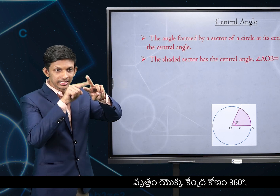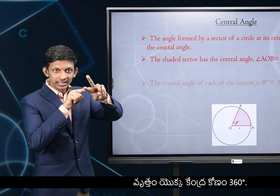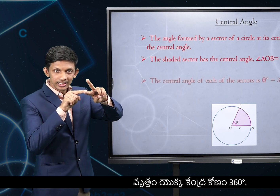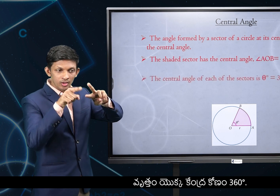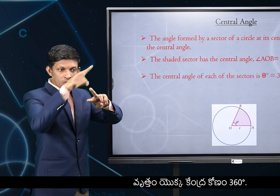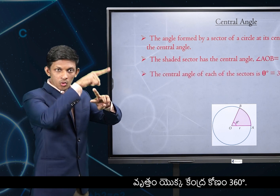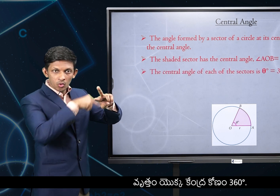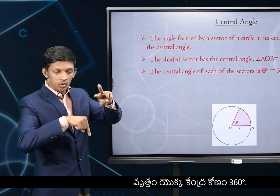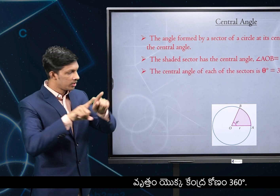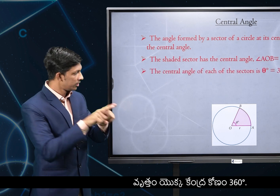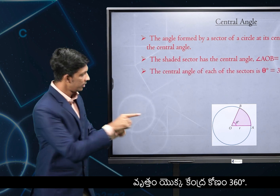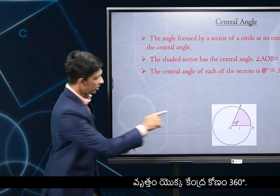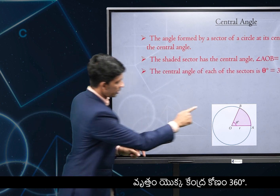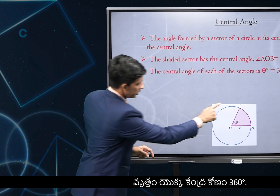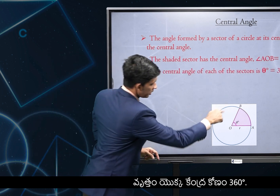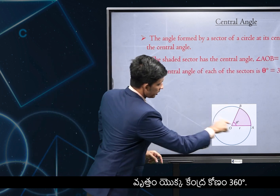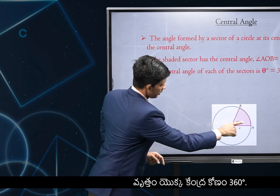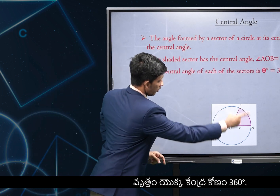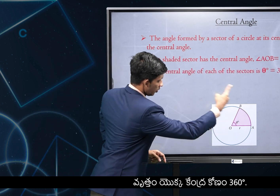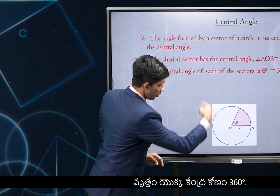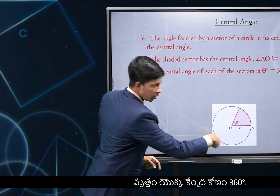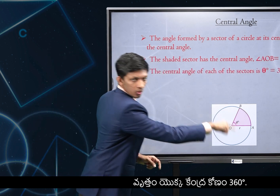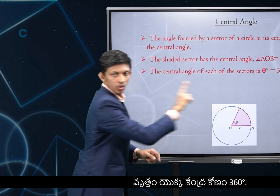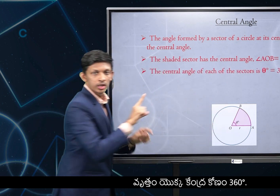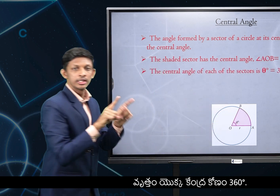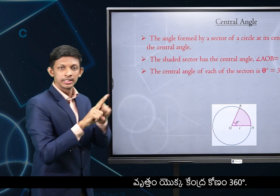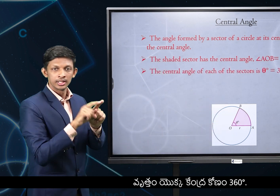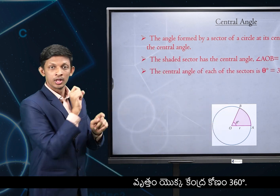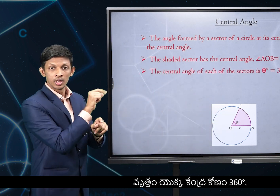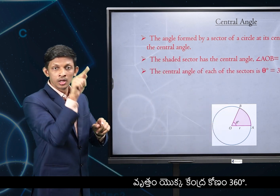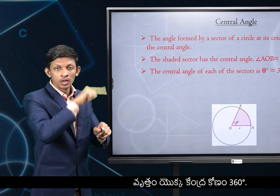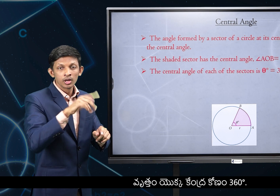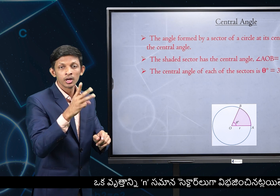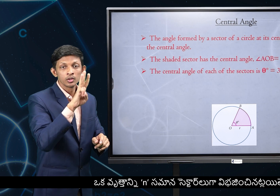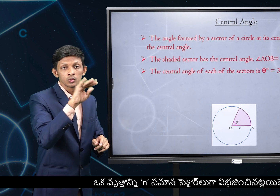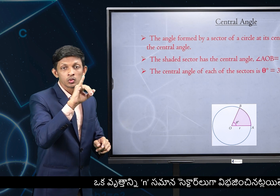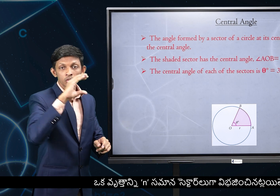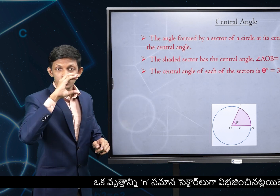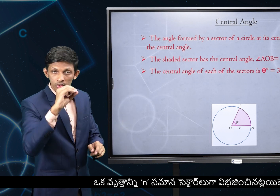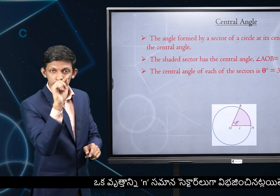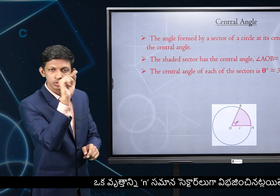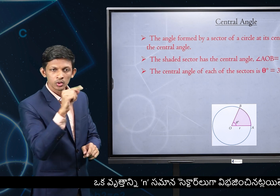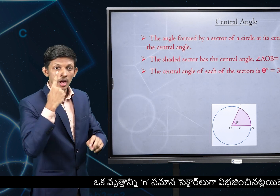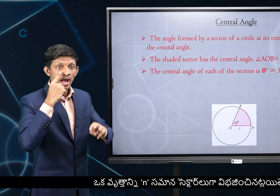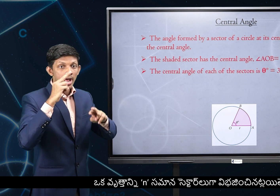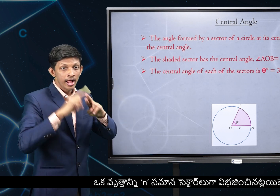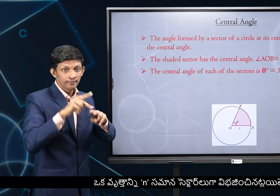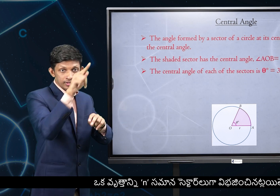వృత్తం యొక్క కేంద్ర కోణం 360 డిగ్రీలు. ఒక వృత్తాన్ని n సమాన